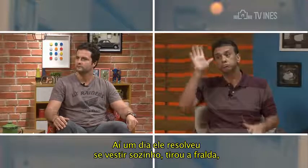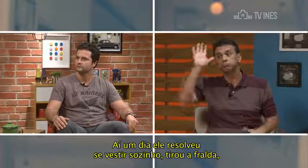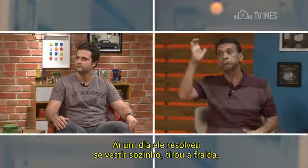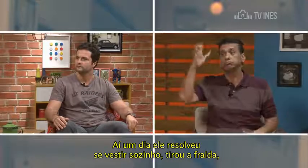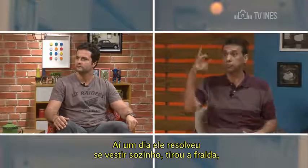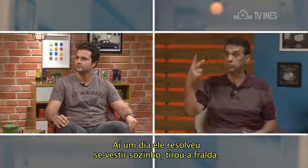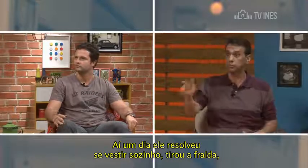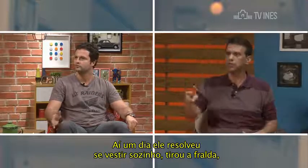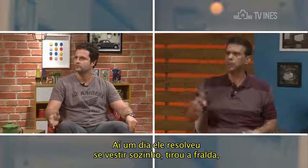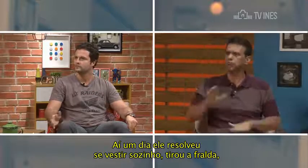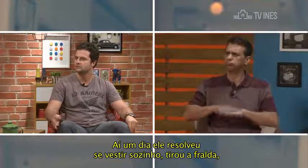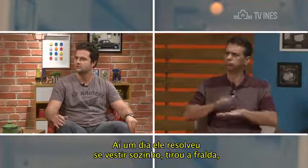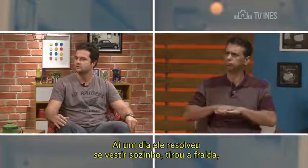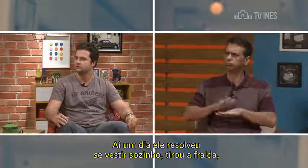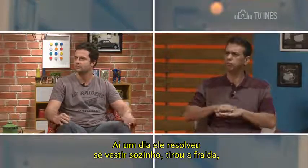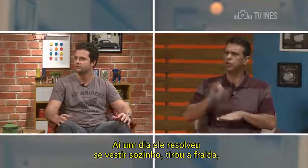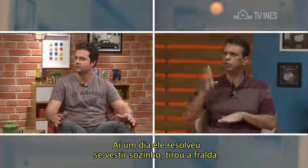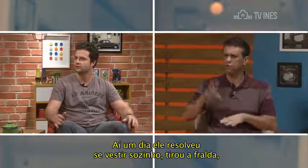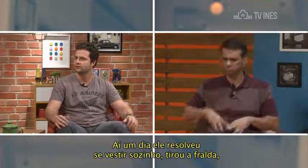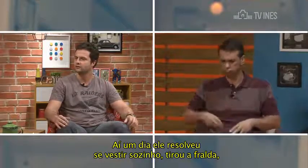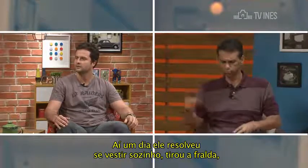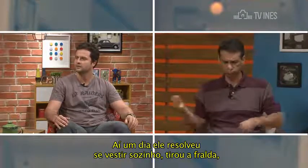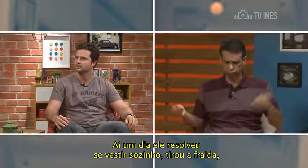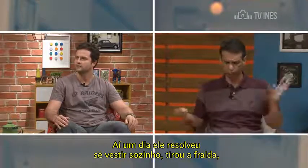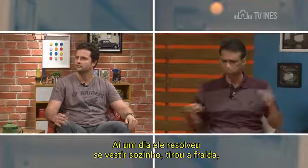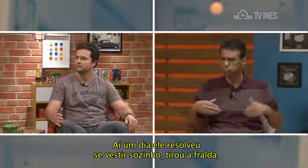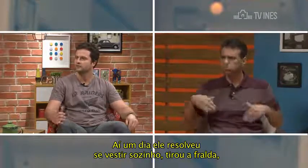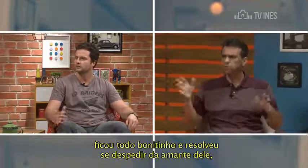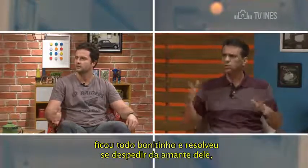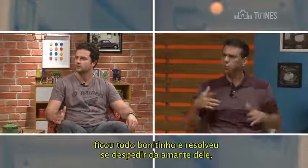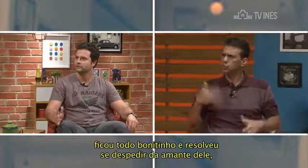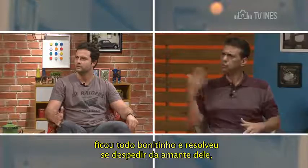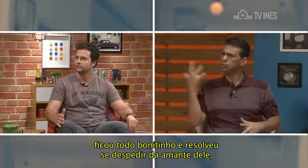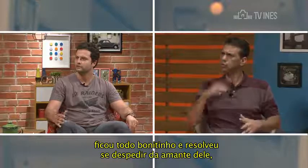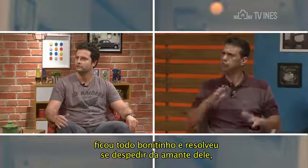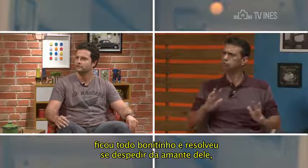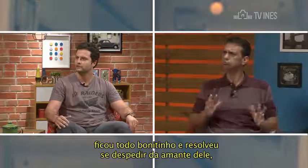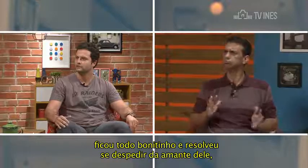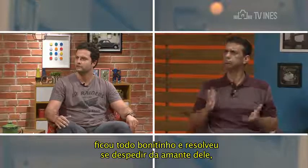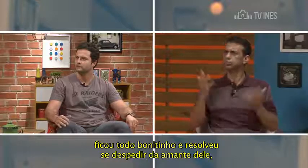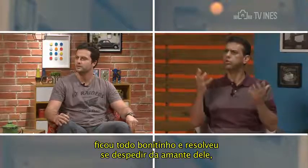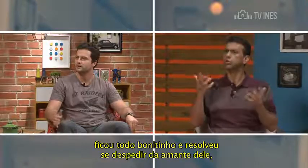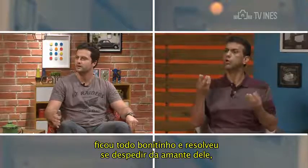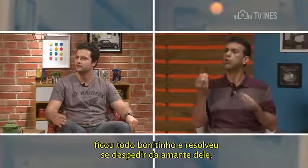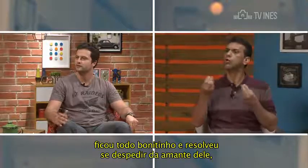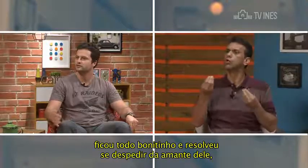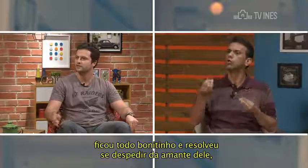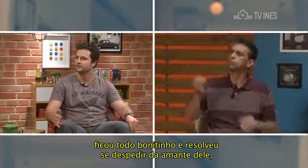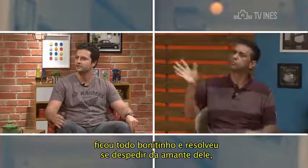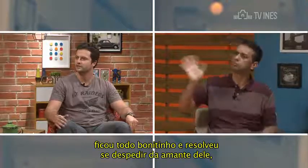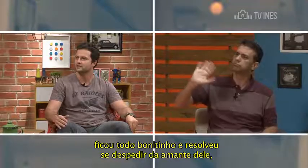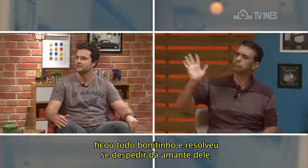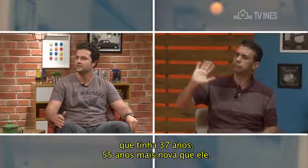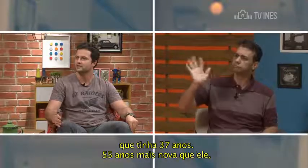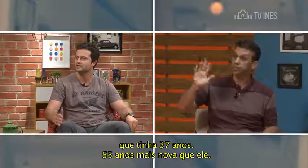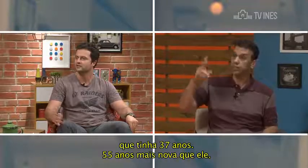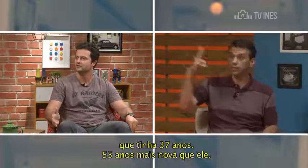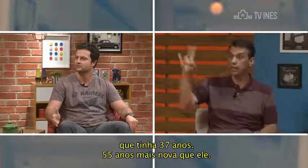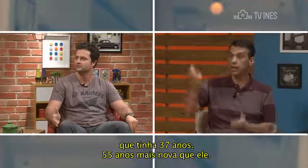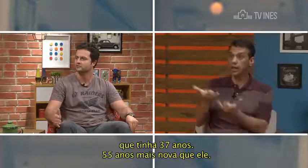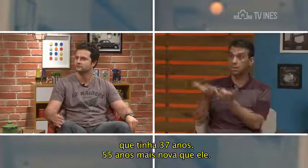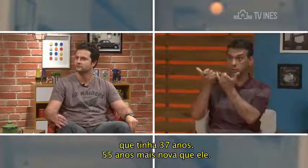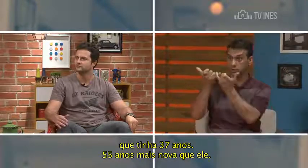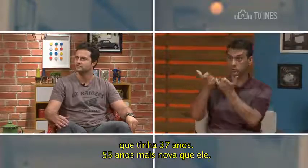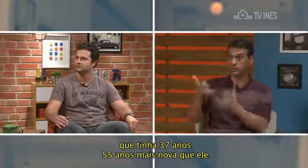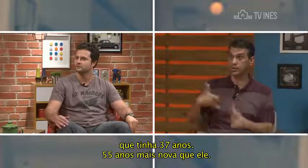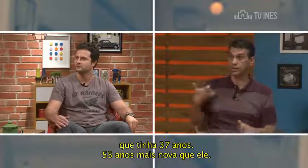resolveu se vestir sozinho, tirou a fralda, ficou todo bonitinho, resolveu se despedir da amante dele, que tinha 37